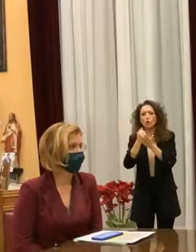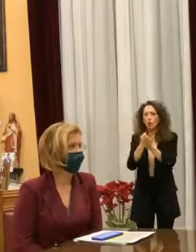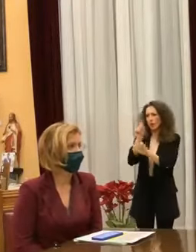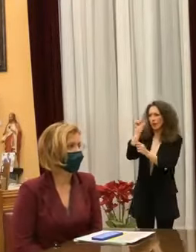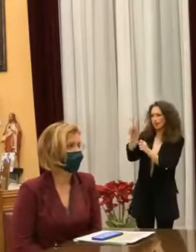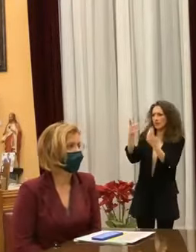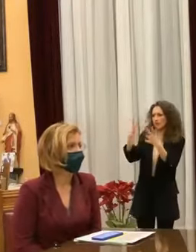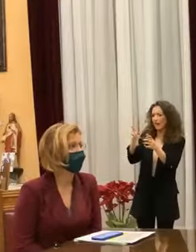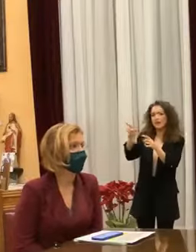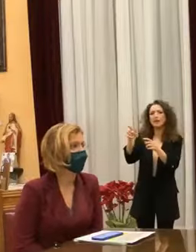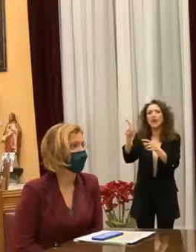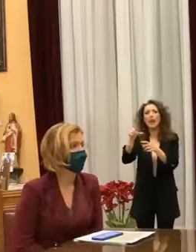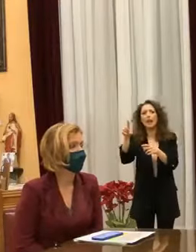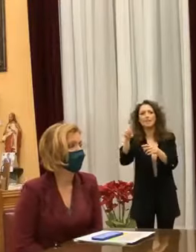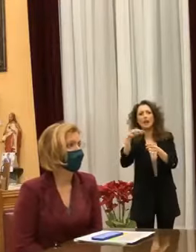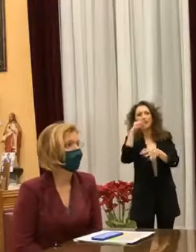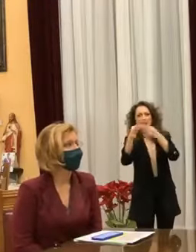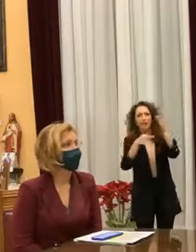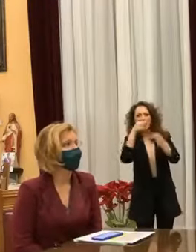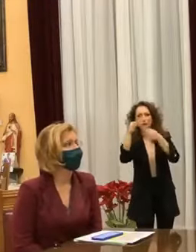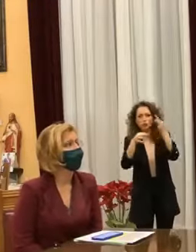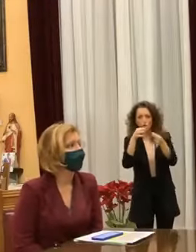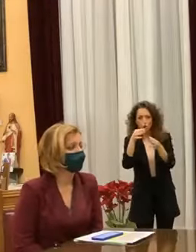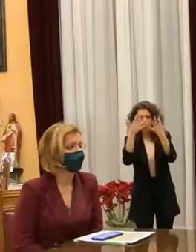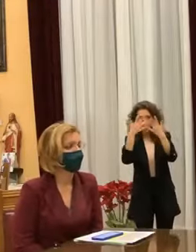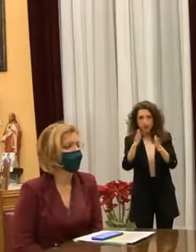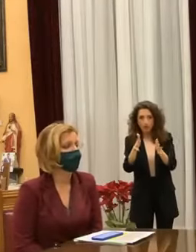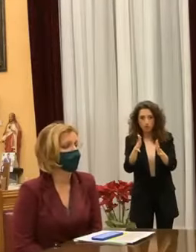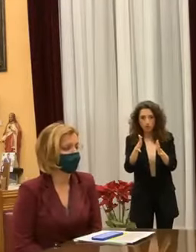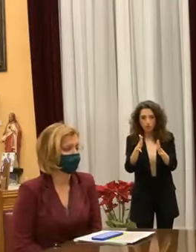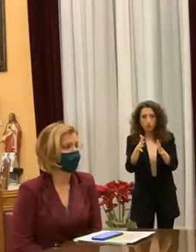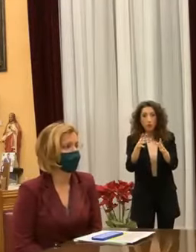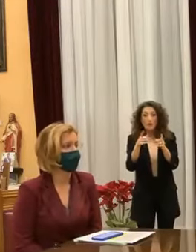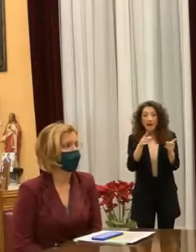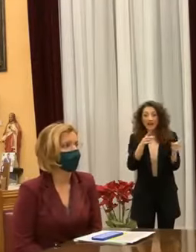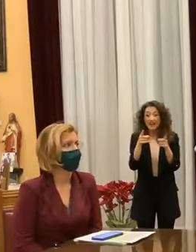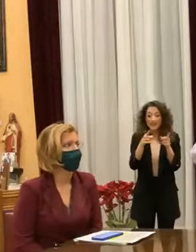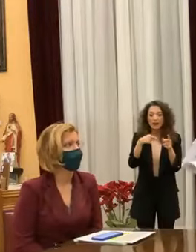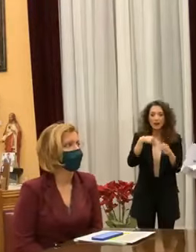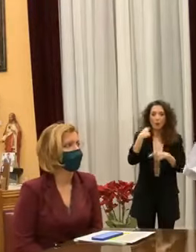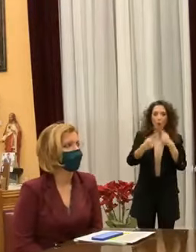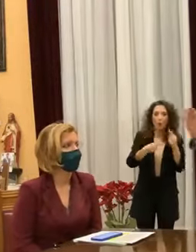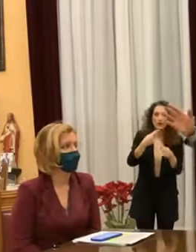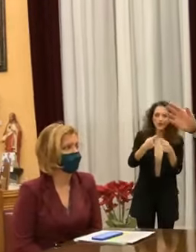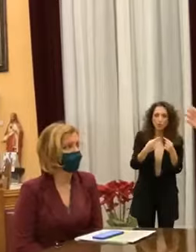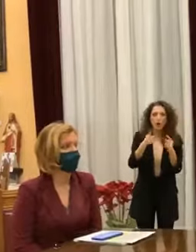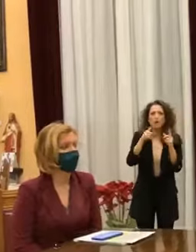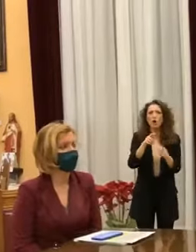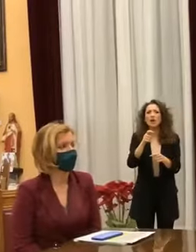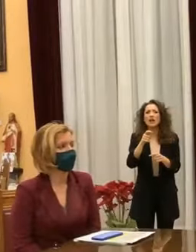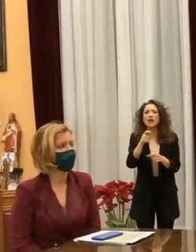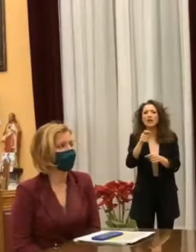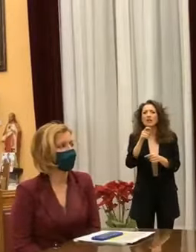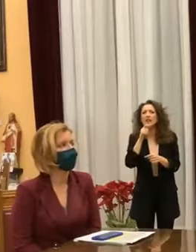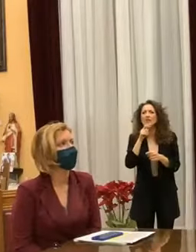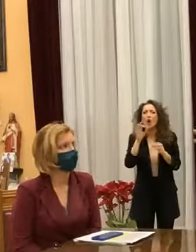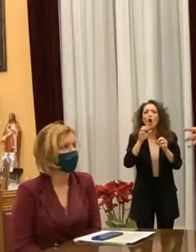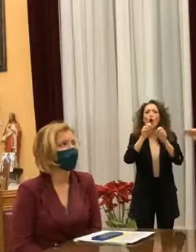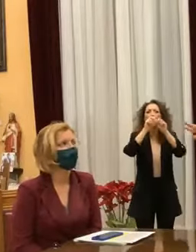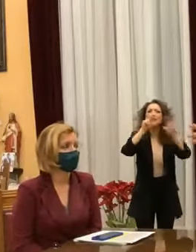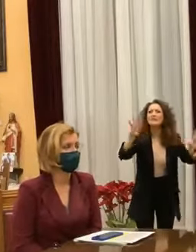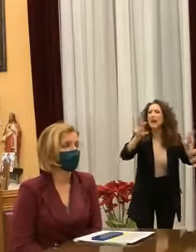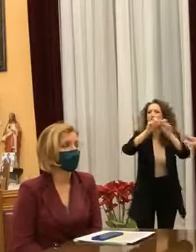Quanti rallentamenti ho messo, ma nel frattempo continuava lì a fare danni e anche a rilasciare interviste, a mandare messaggi al mondo,